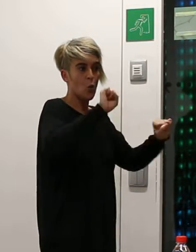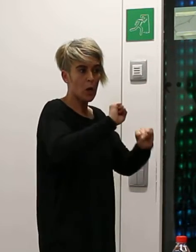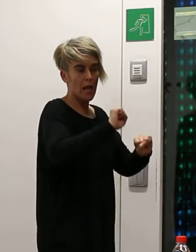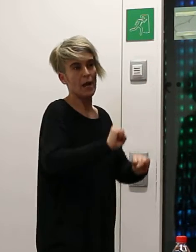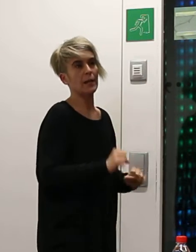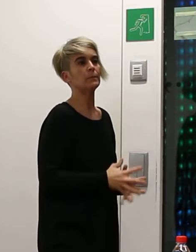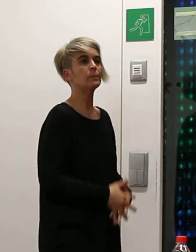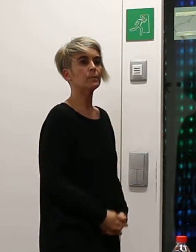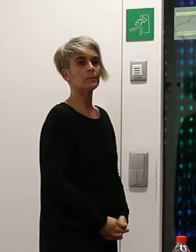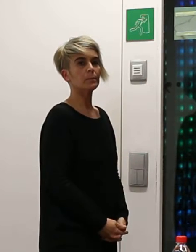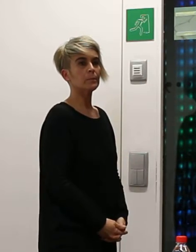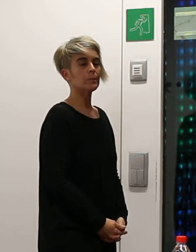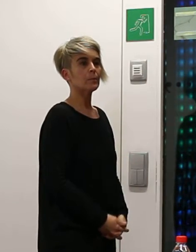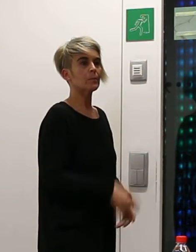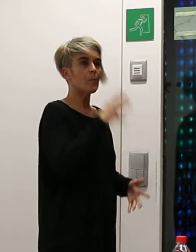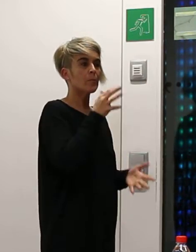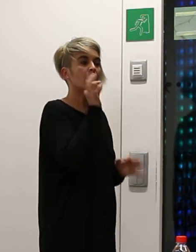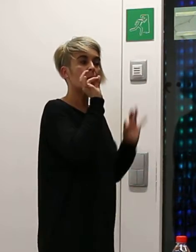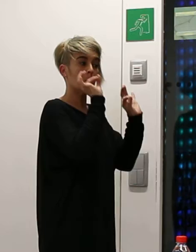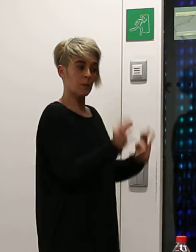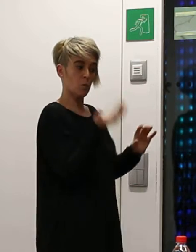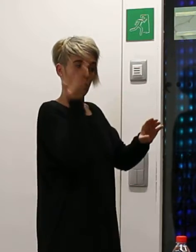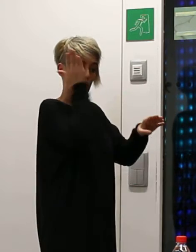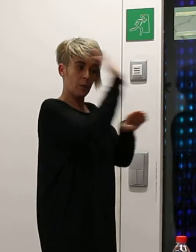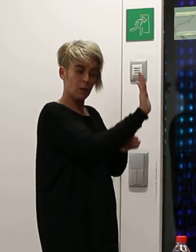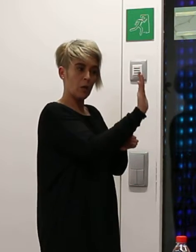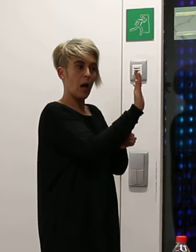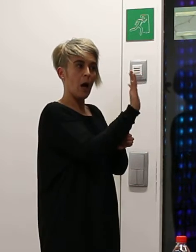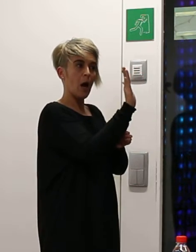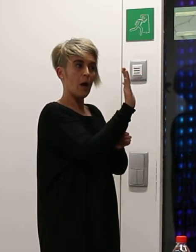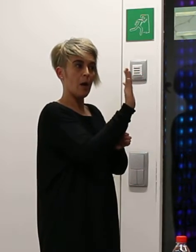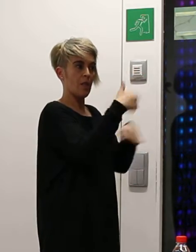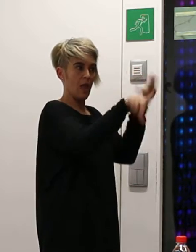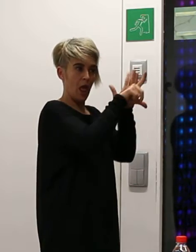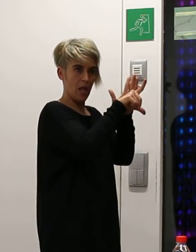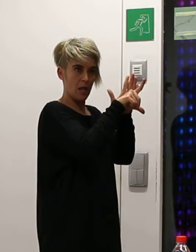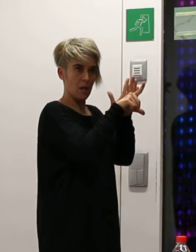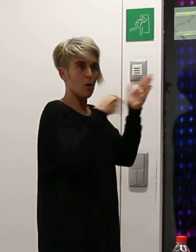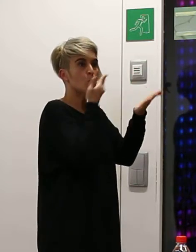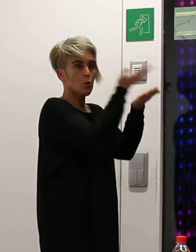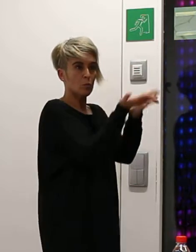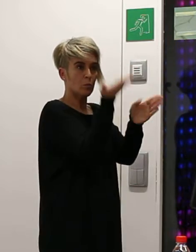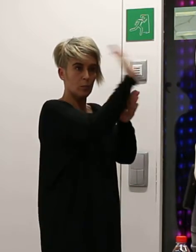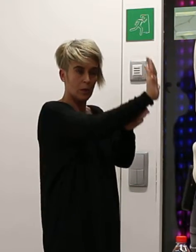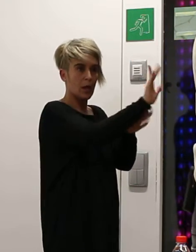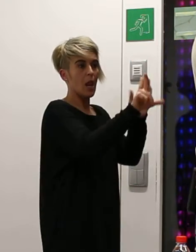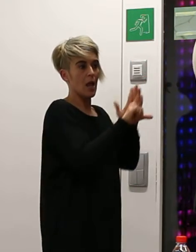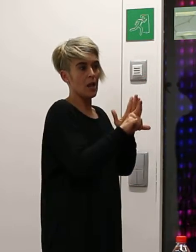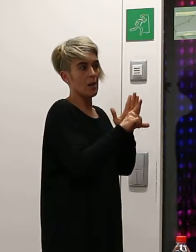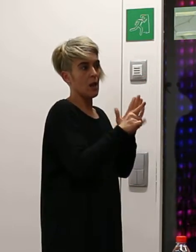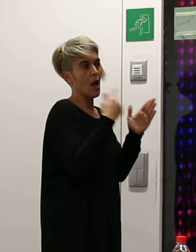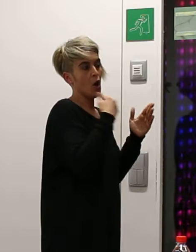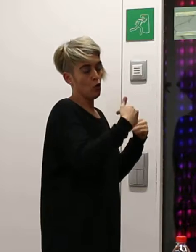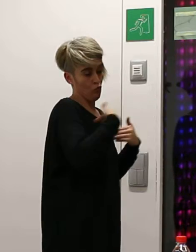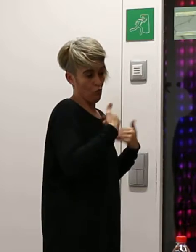este gobierno. Bueno, pues en ese contexto, presentada esta proposición de ley, por cierto, felicito al